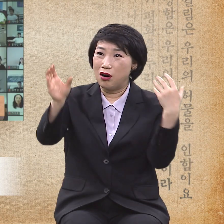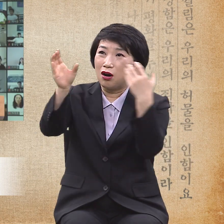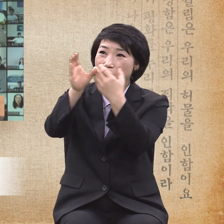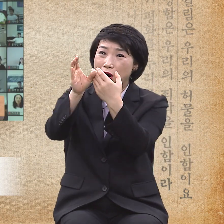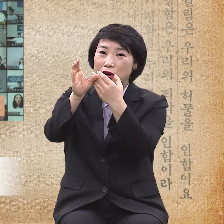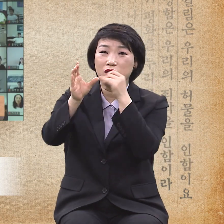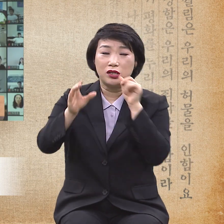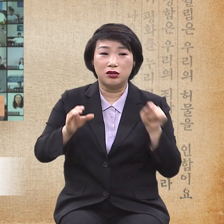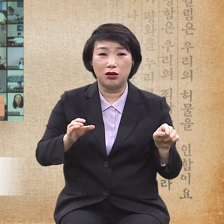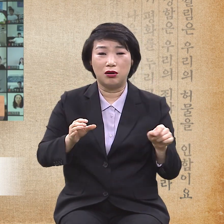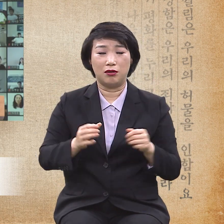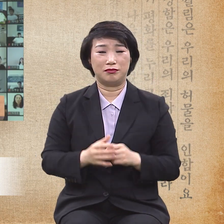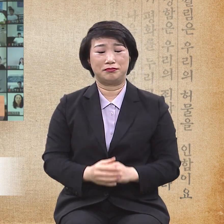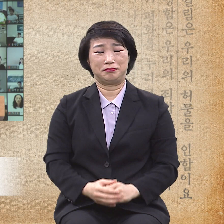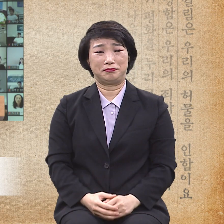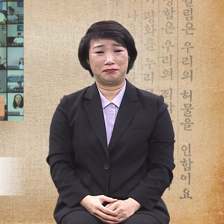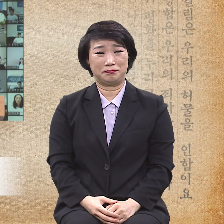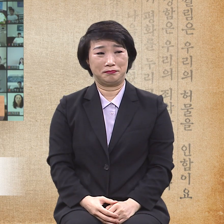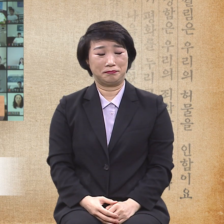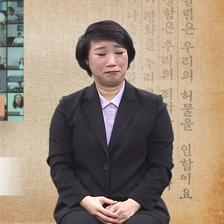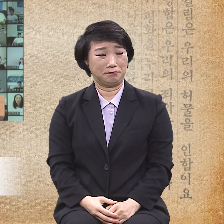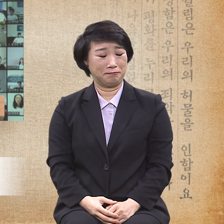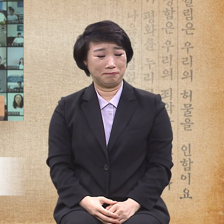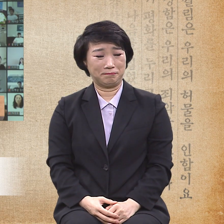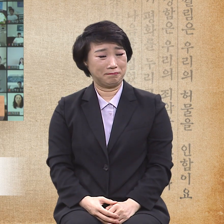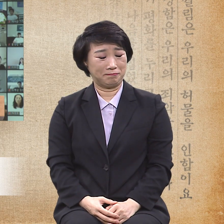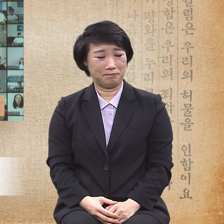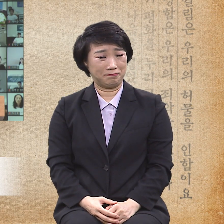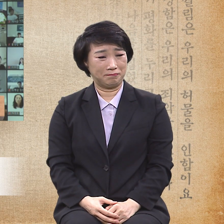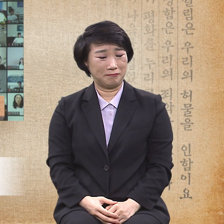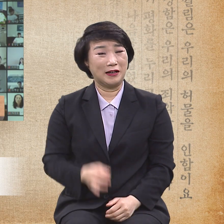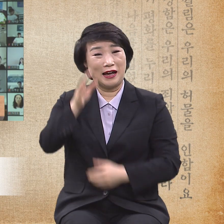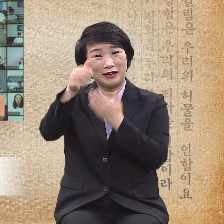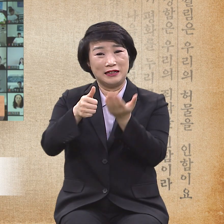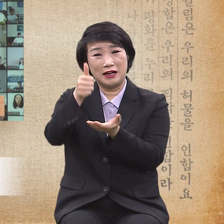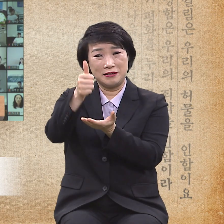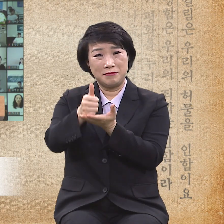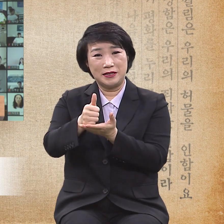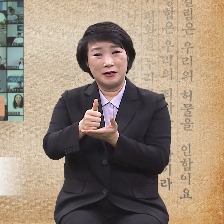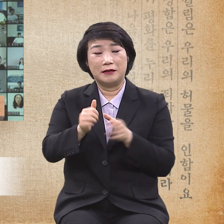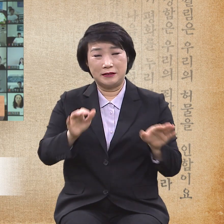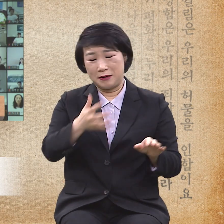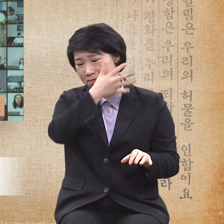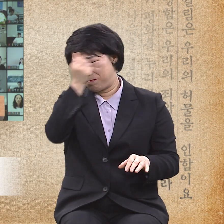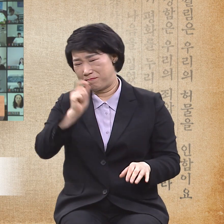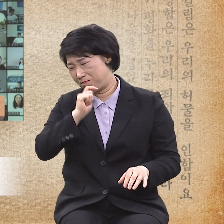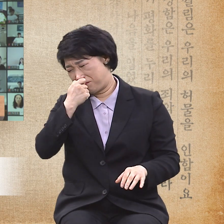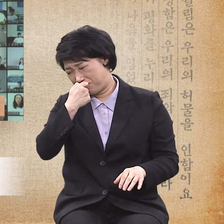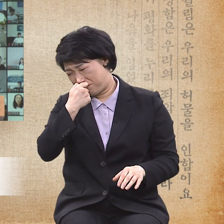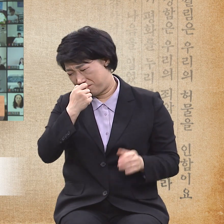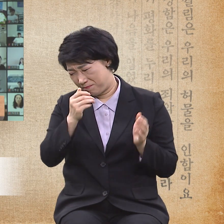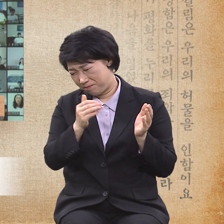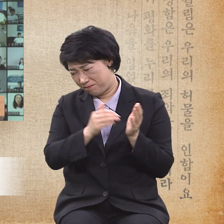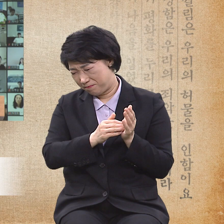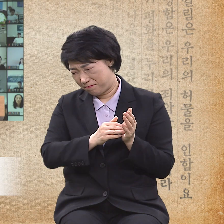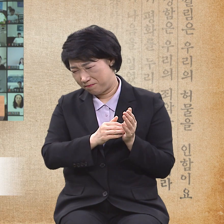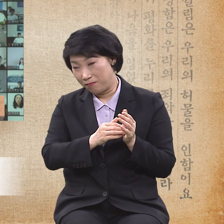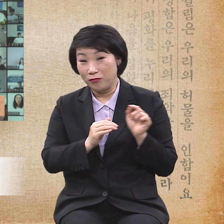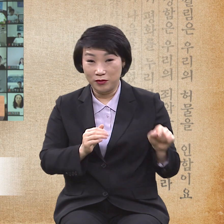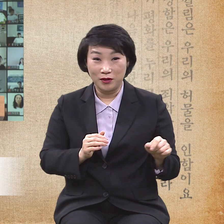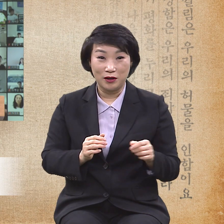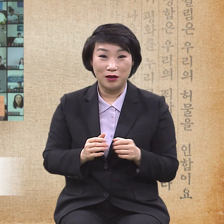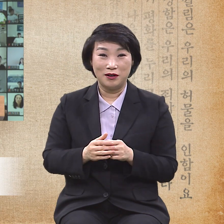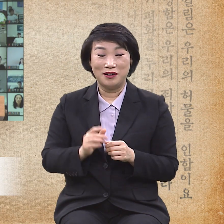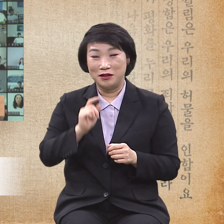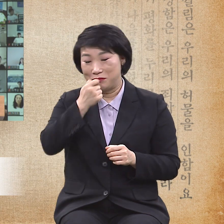한거다가 하나님이 딱 침묵을 합니다. 침묵한다고